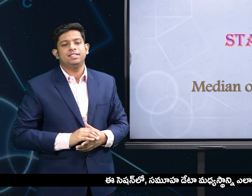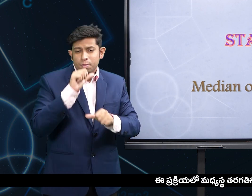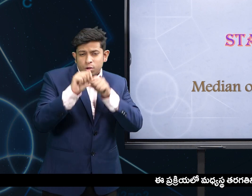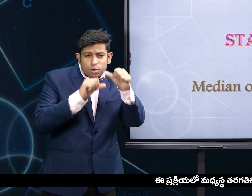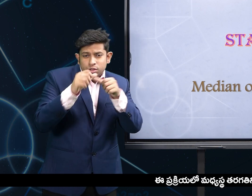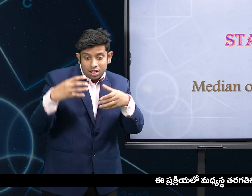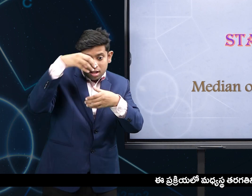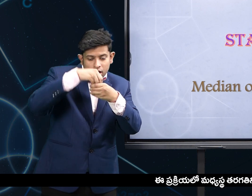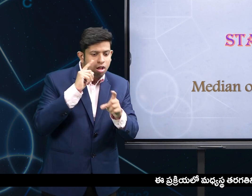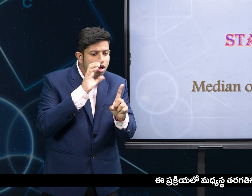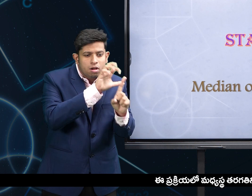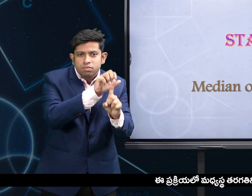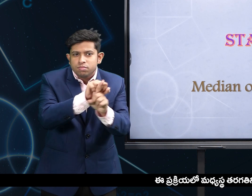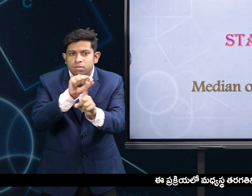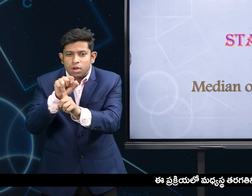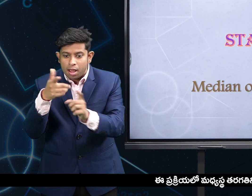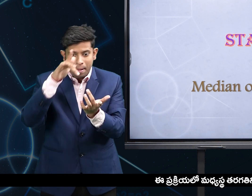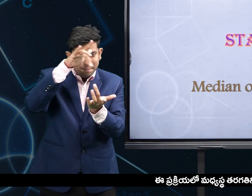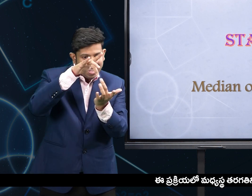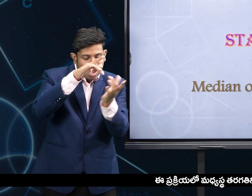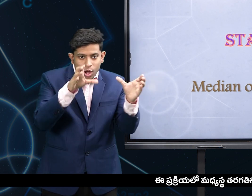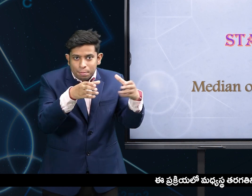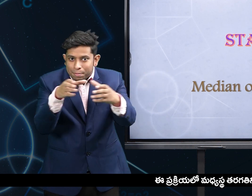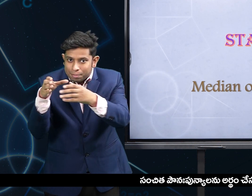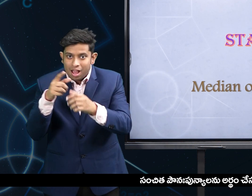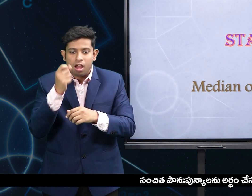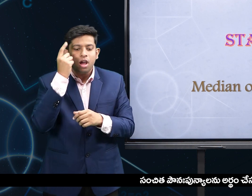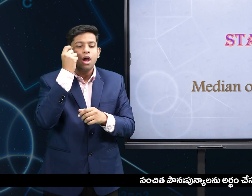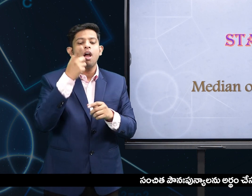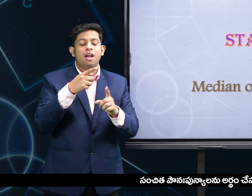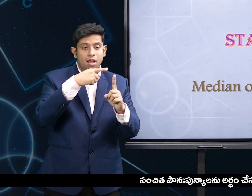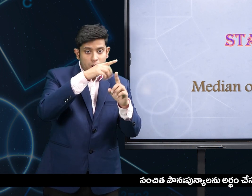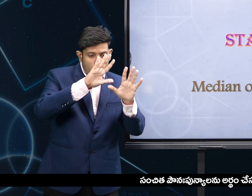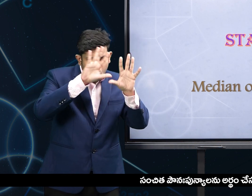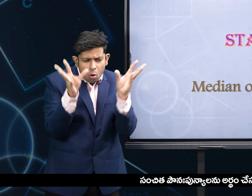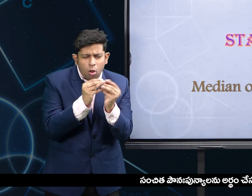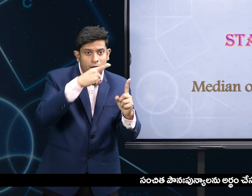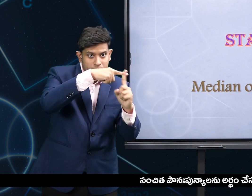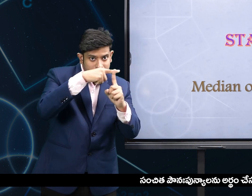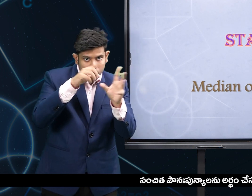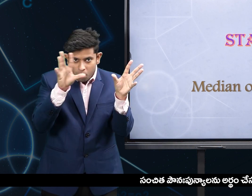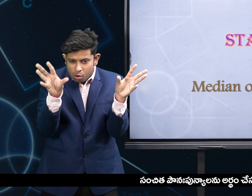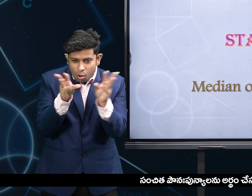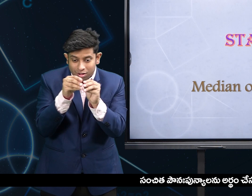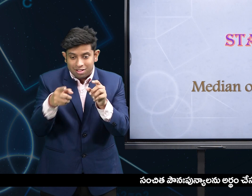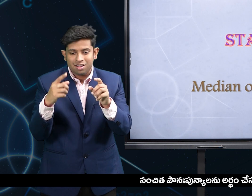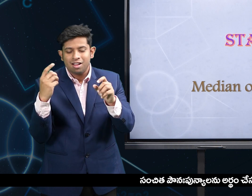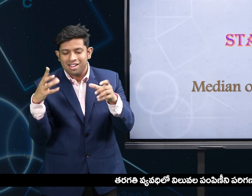ఈ ప్రక్రియలో మధ్యస్థ తరగతిని గుర్తించడం, సంచిత పౌనఃపున్యాలను అర్థం చేసుకోవడం మరియు